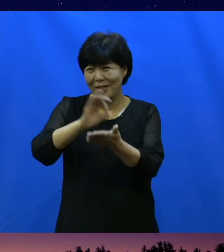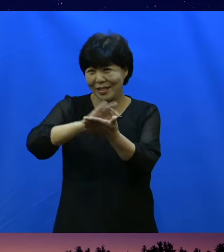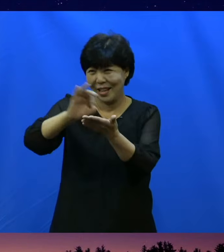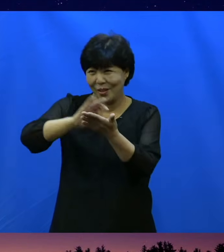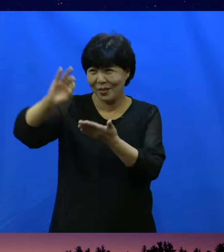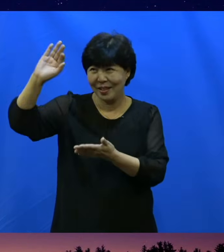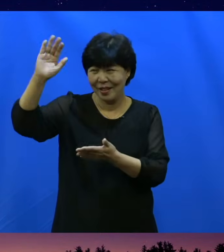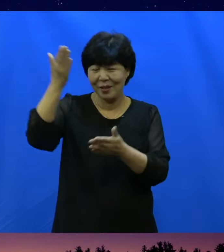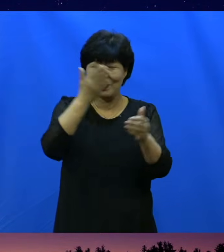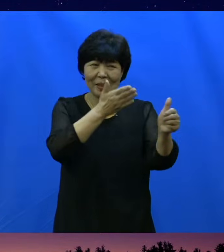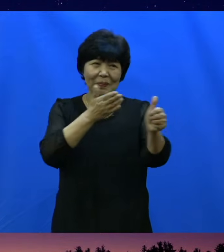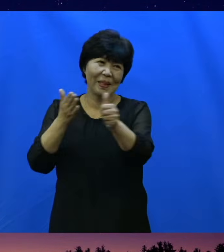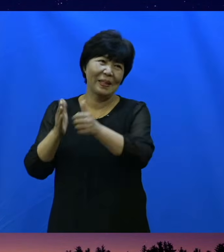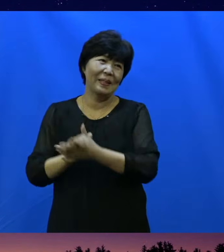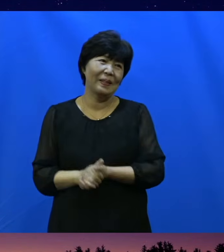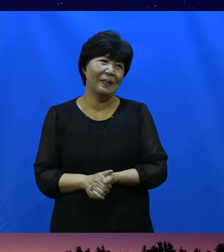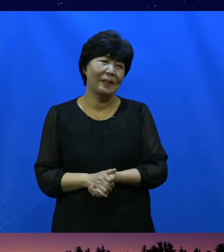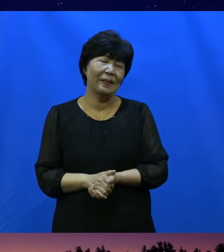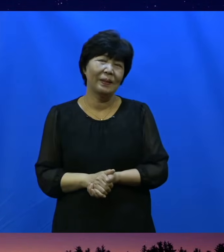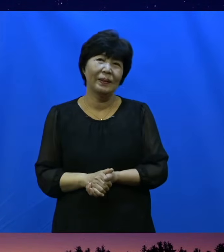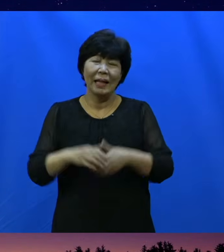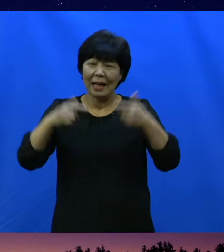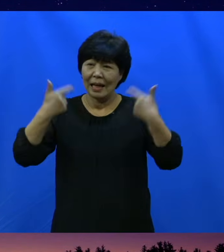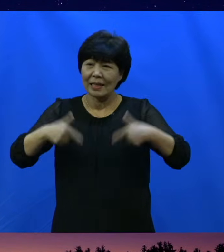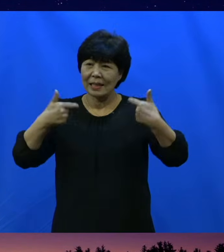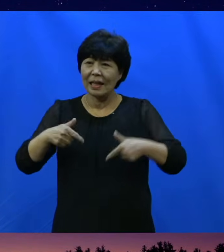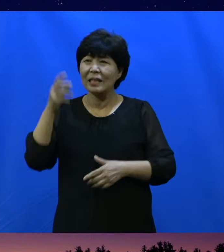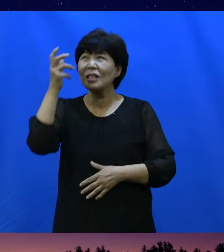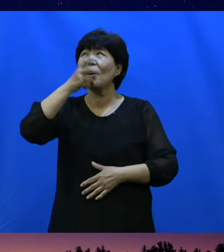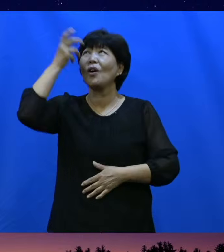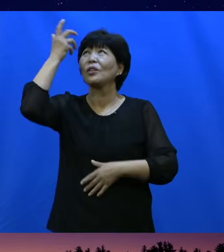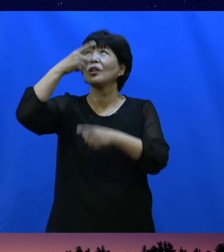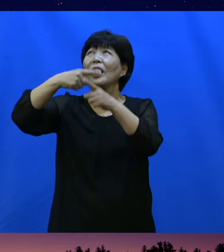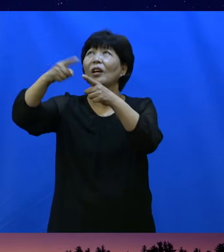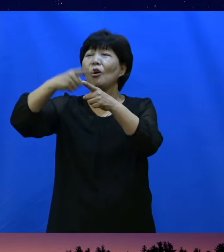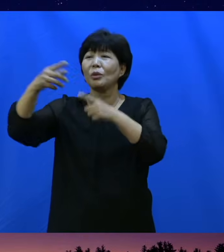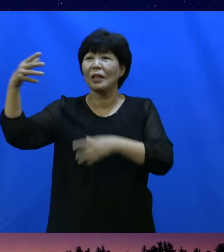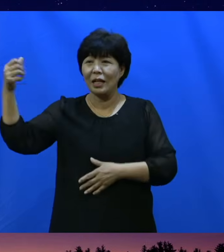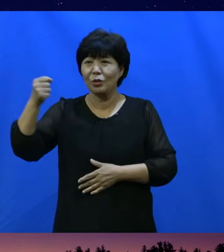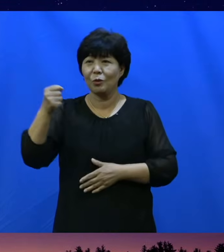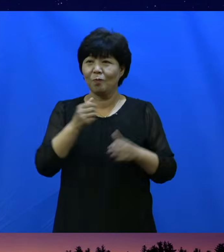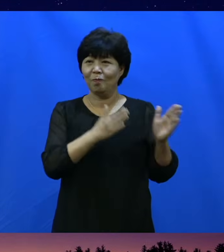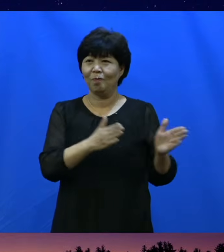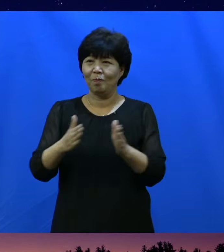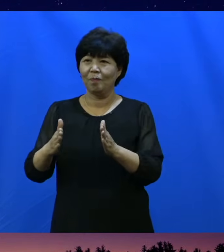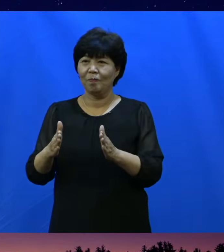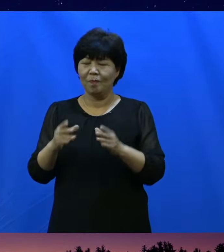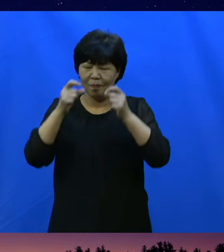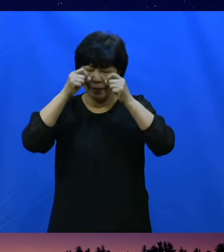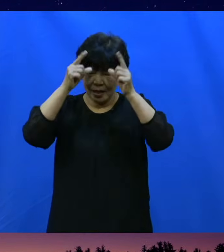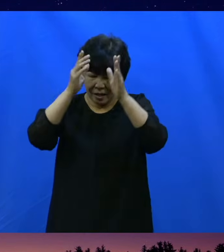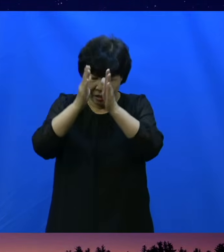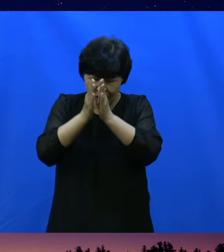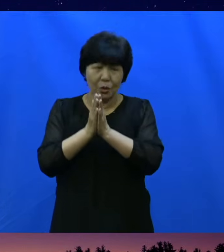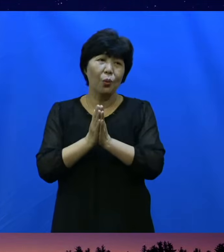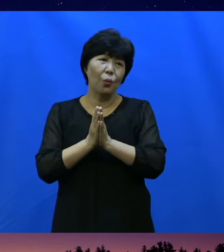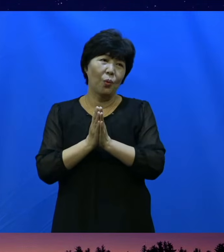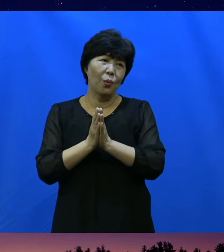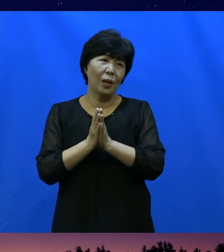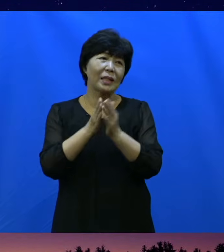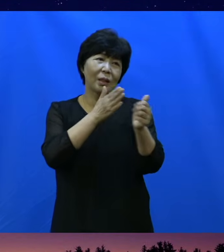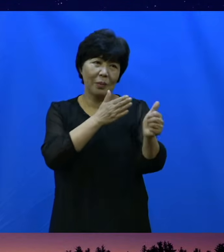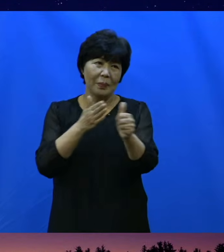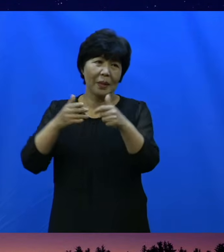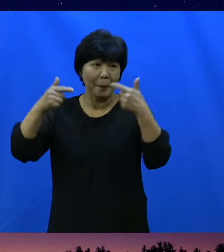그래서 날마다 말씀, 성령의 금 무장하시기를 바라고 깨어 기도하는 일에 힘쓰는 여러분들이 되셔서